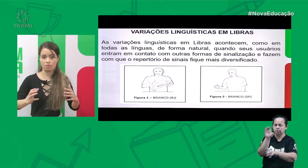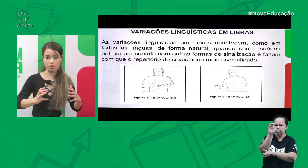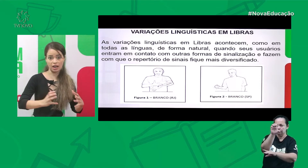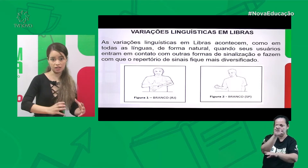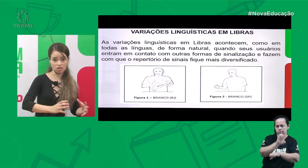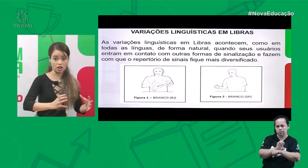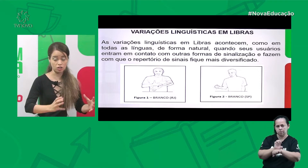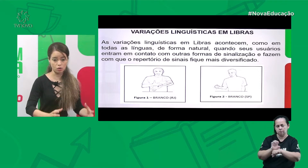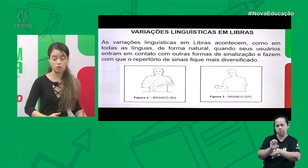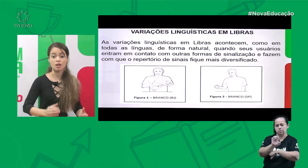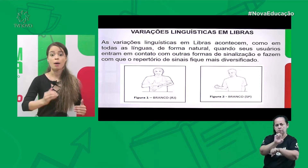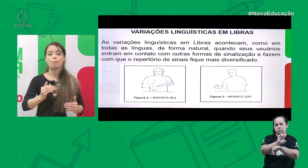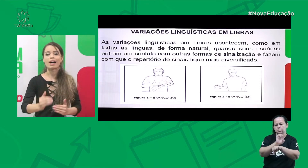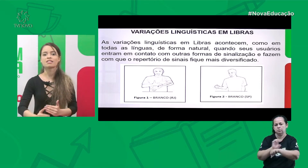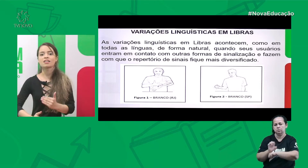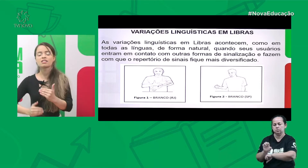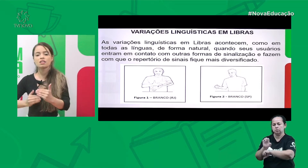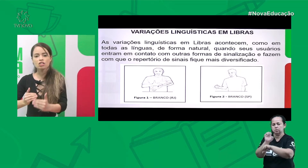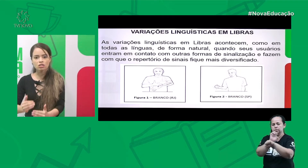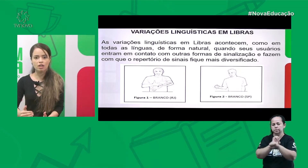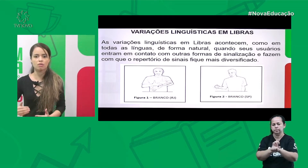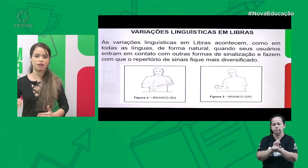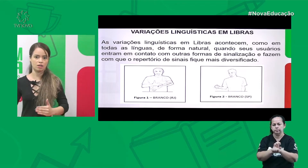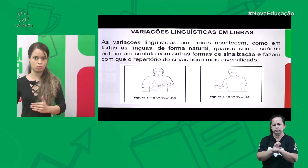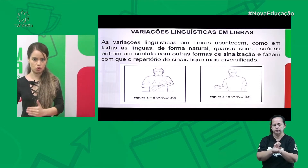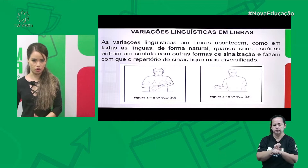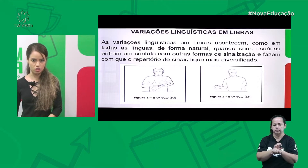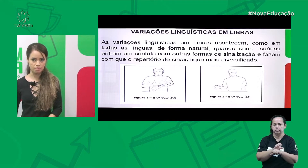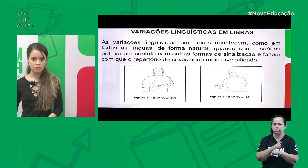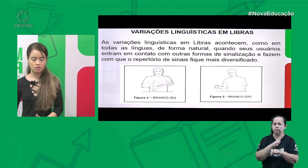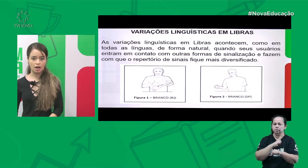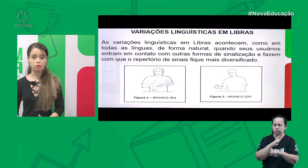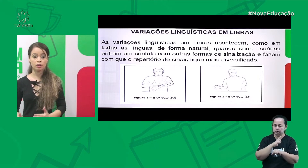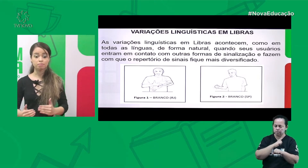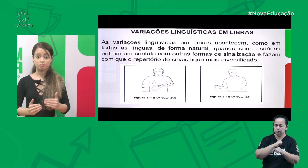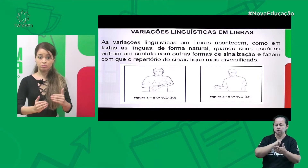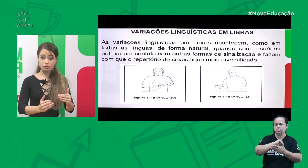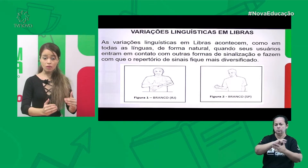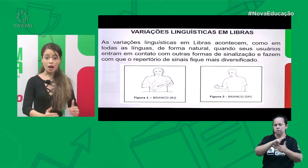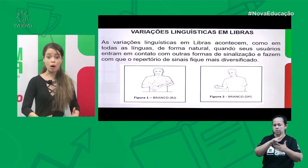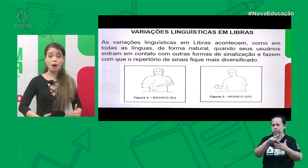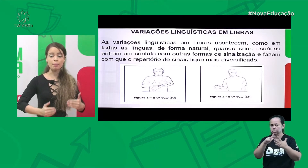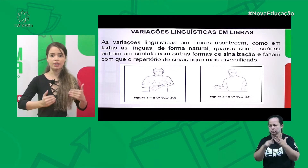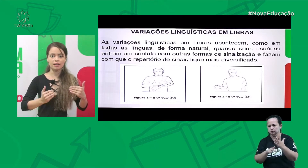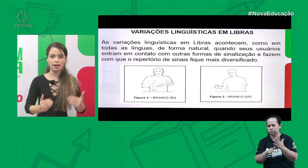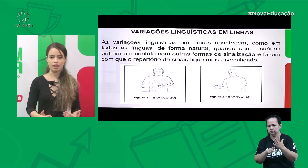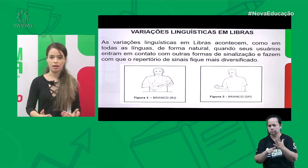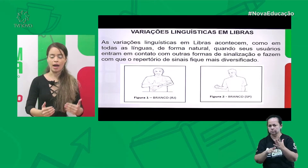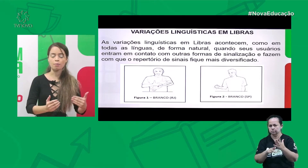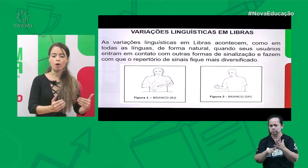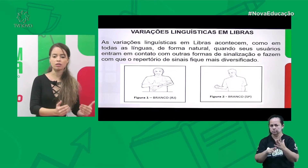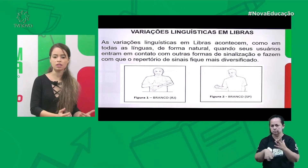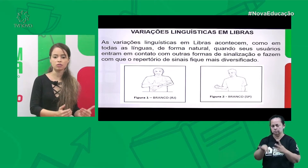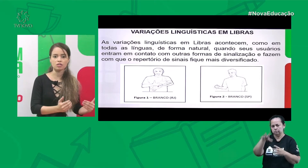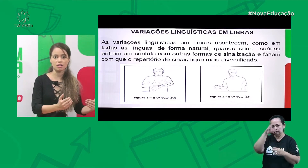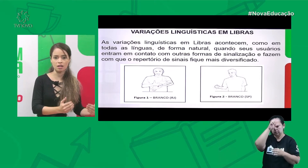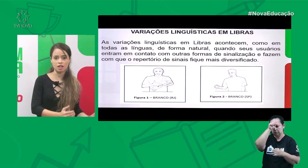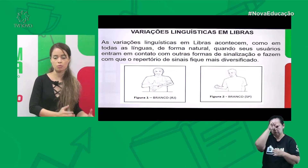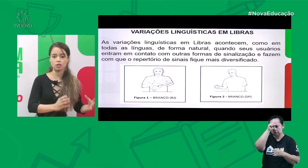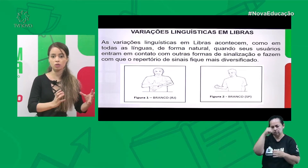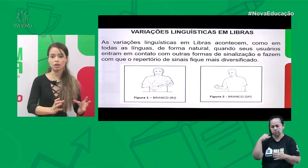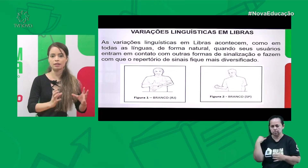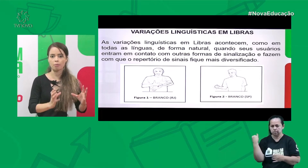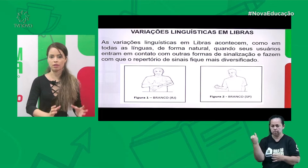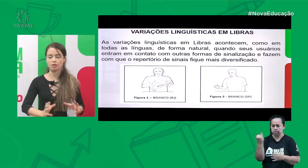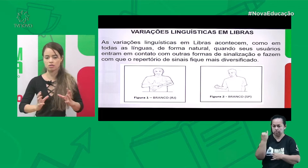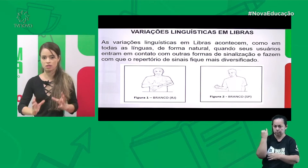ser diferente nas regiões, mas existem as variações, certo? E ao aprender, é importante nós entendermos